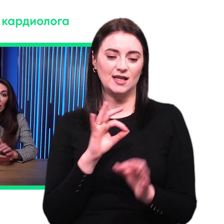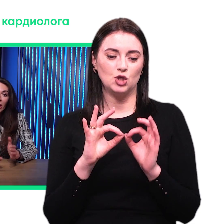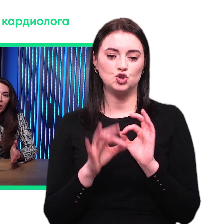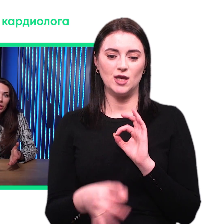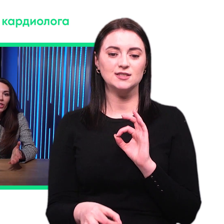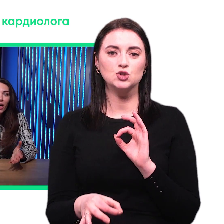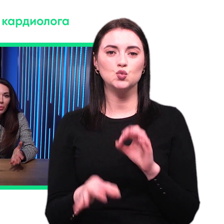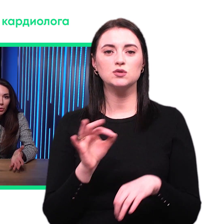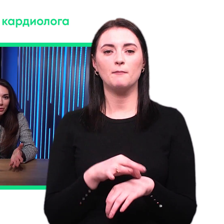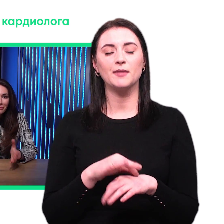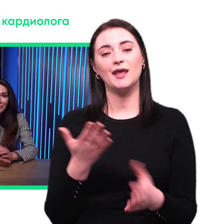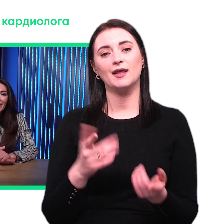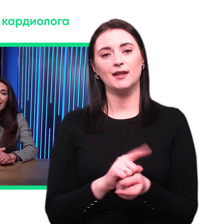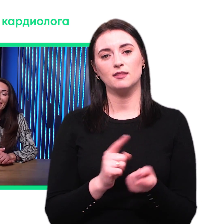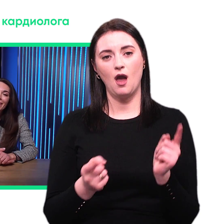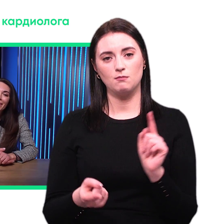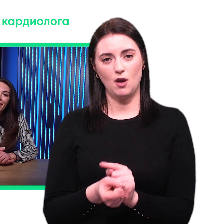заболевания. Либо же наоборот,